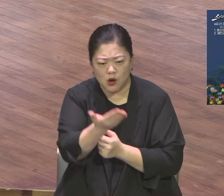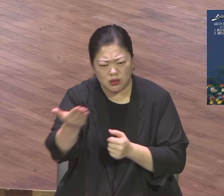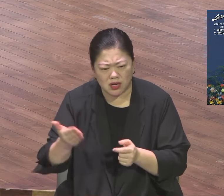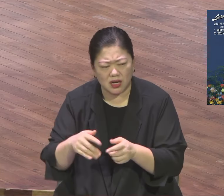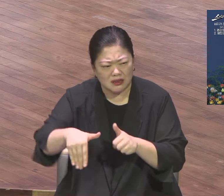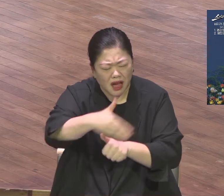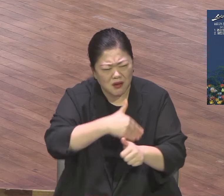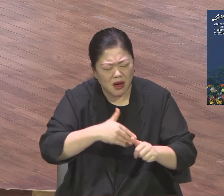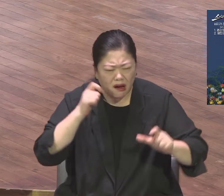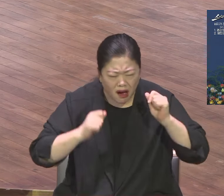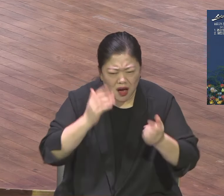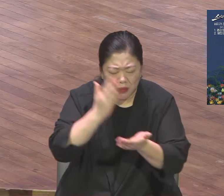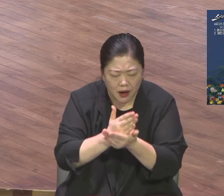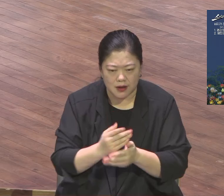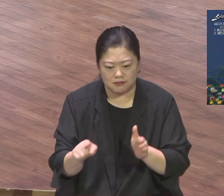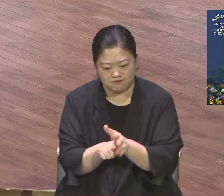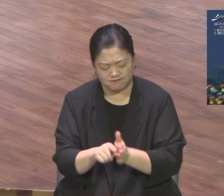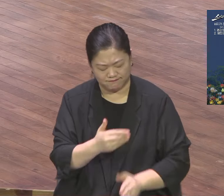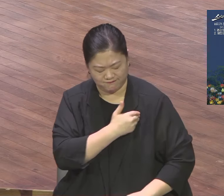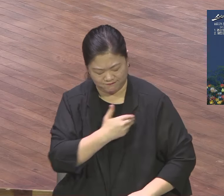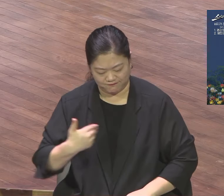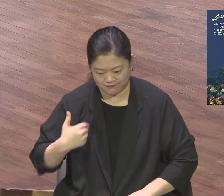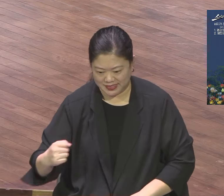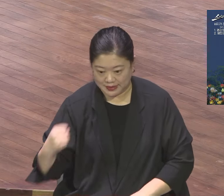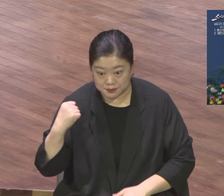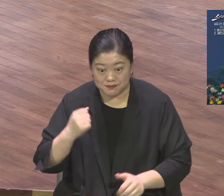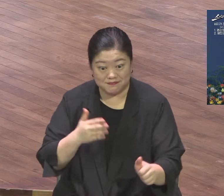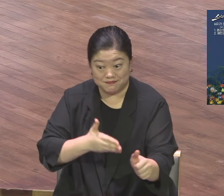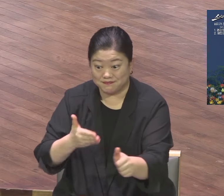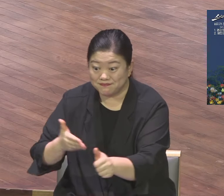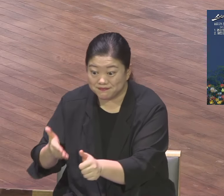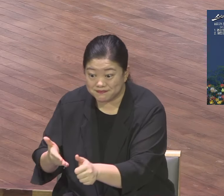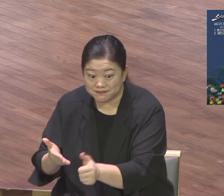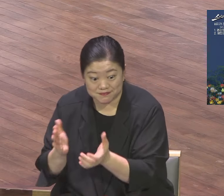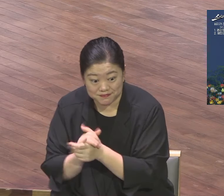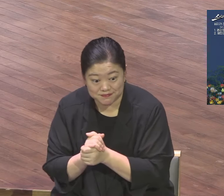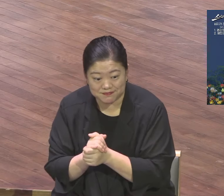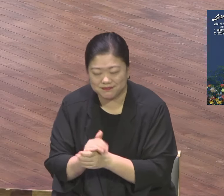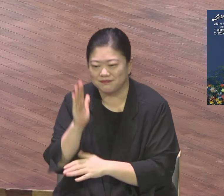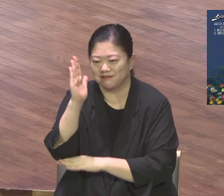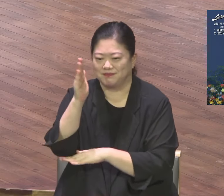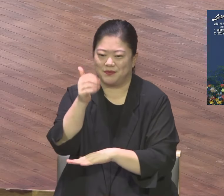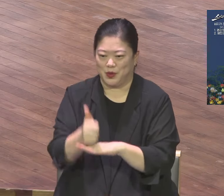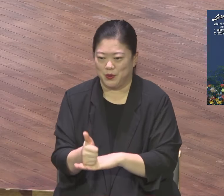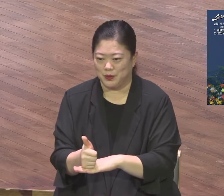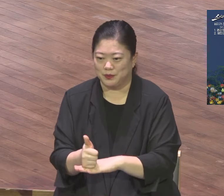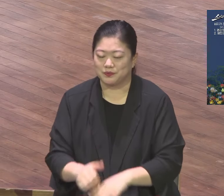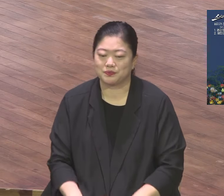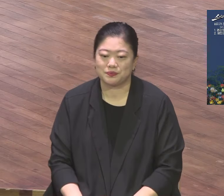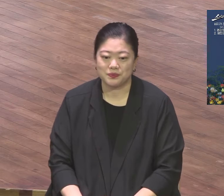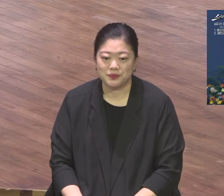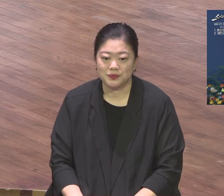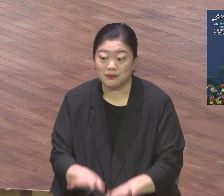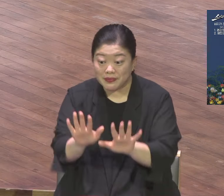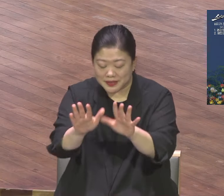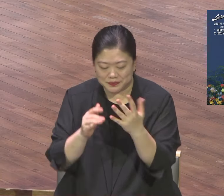제사들 다 되시기를 죄물로 축복합니다. 결론입니다. 산에 오를